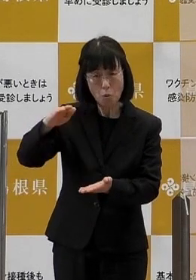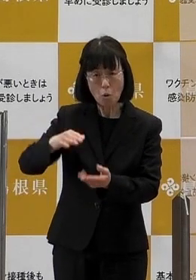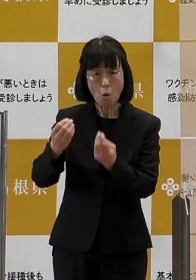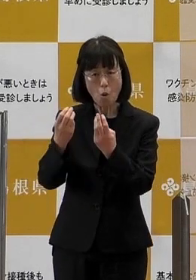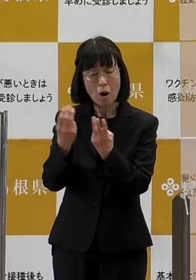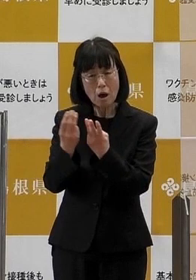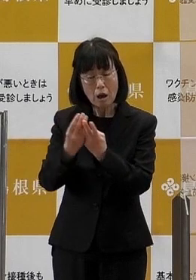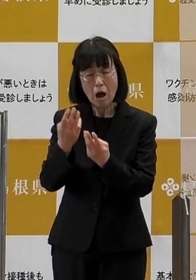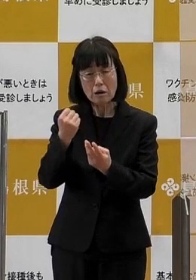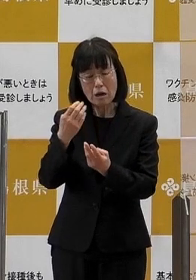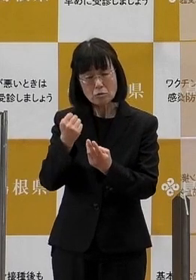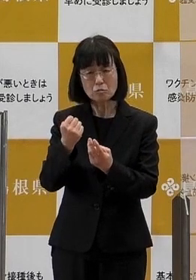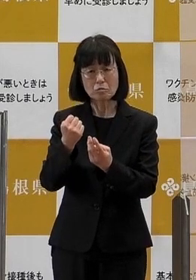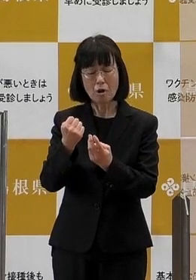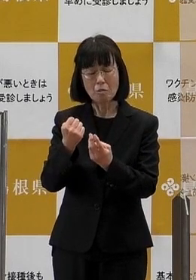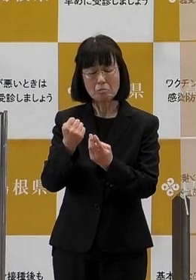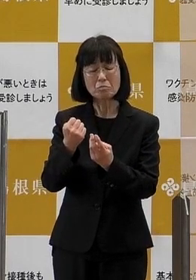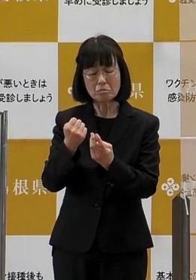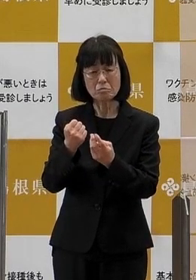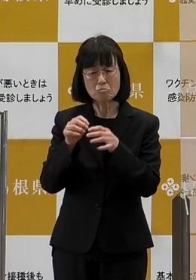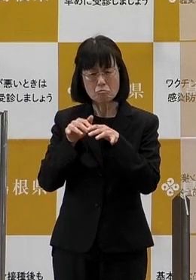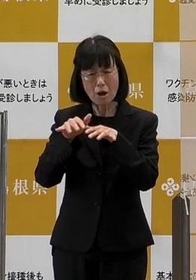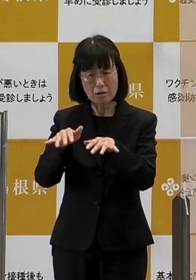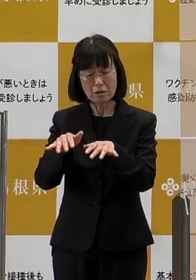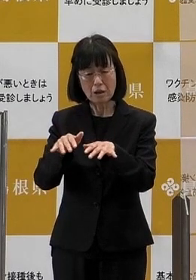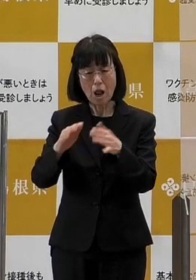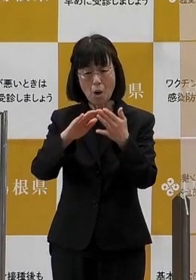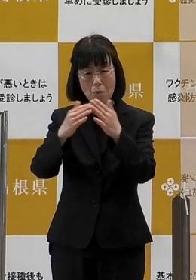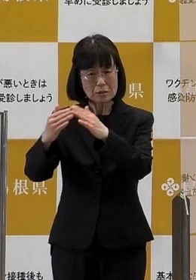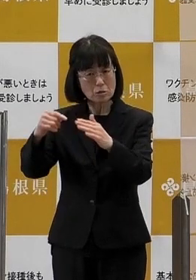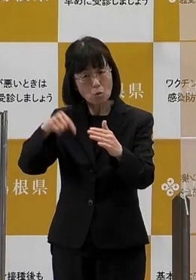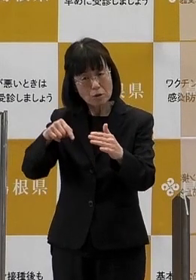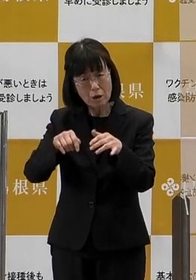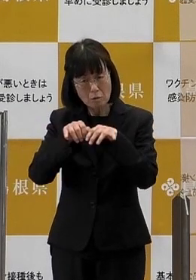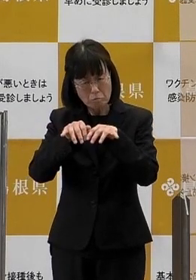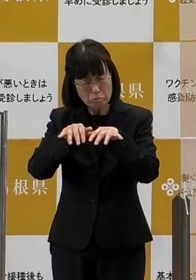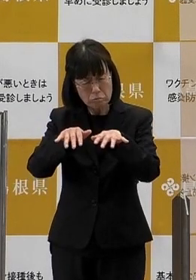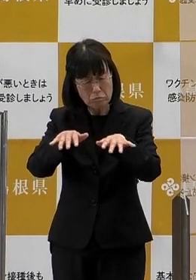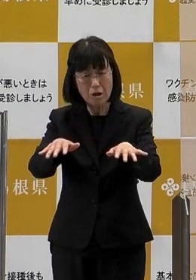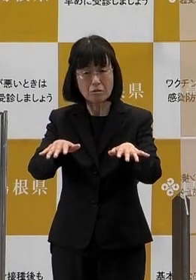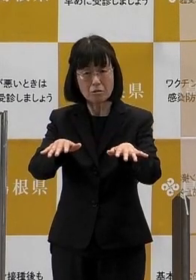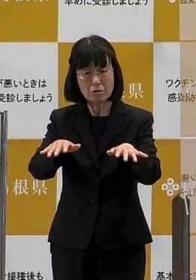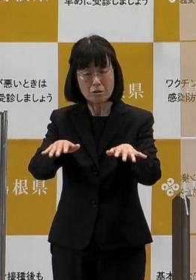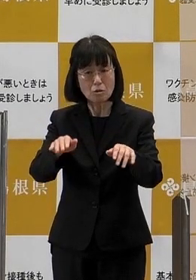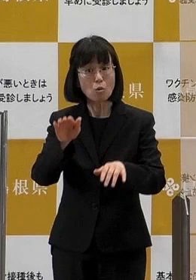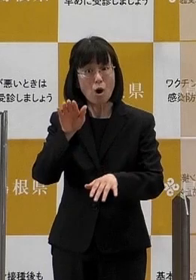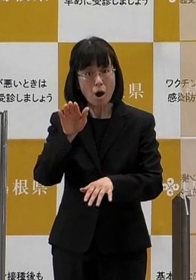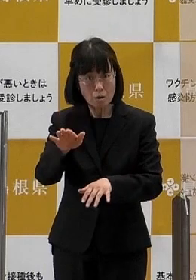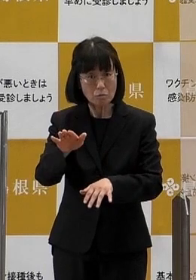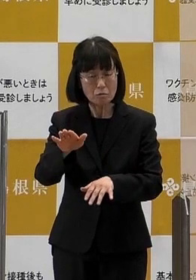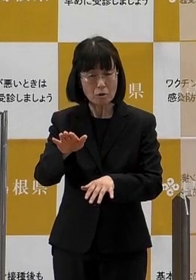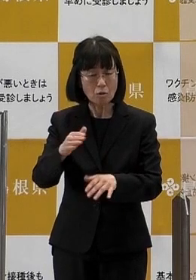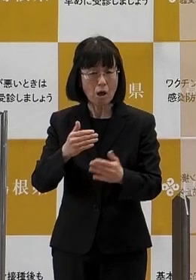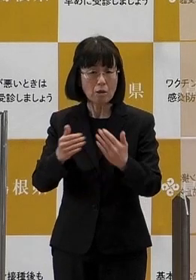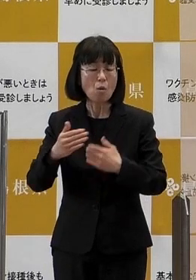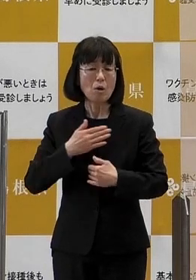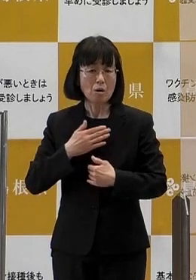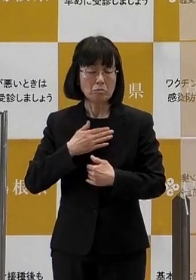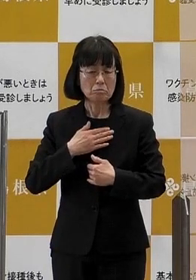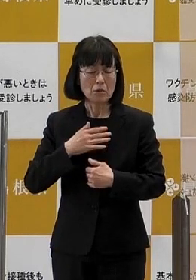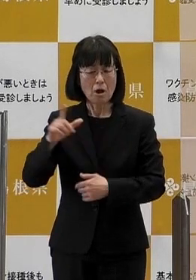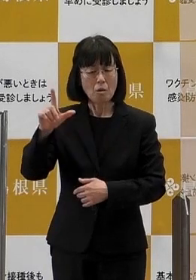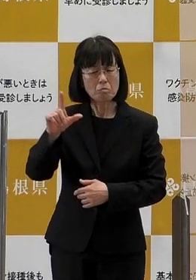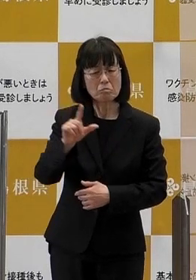まあ、正直で市中感染がより進んでるんです。これだけの数字が続いてるんですから。なのでより難しい